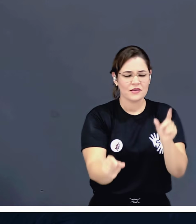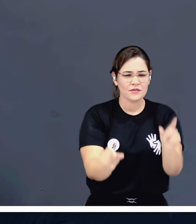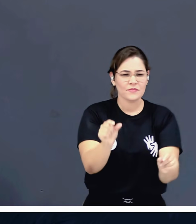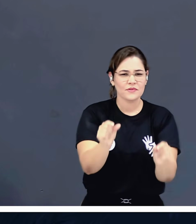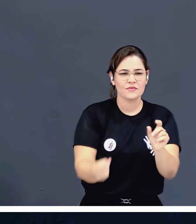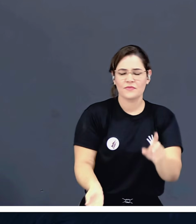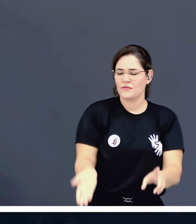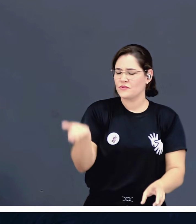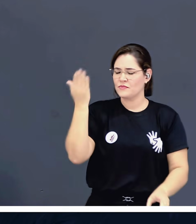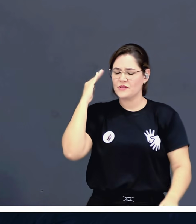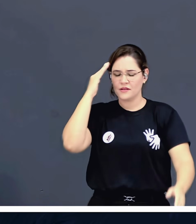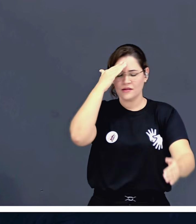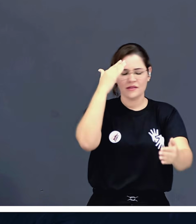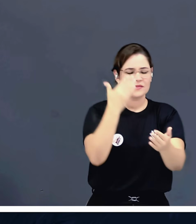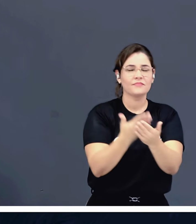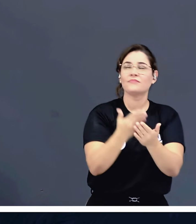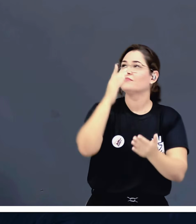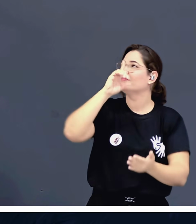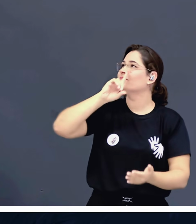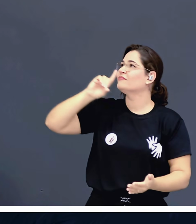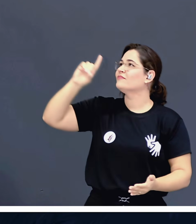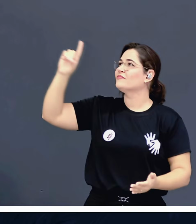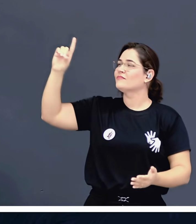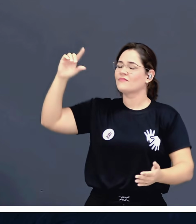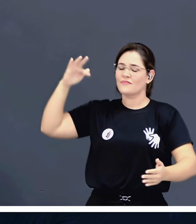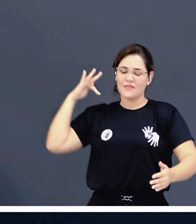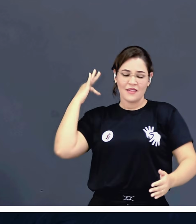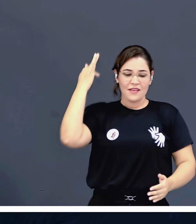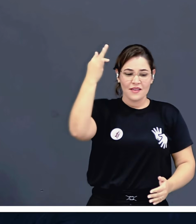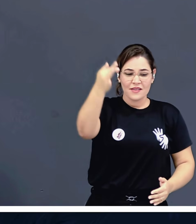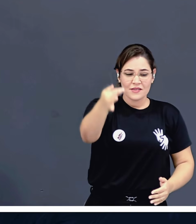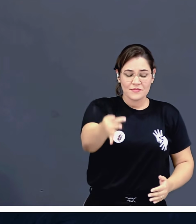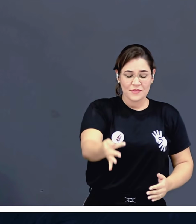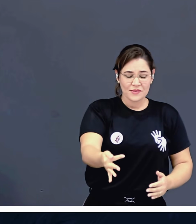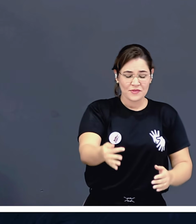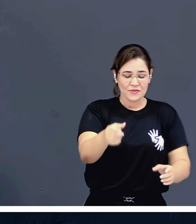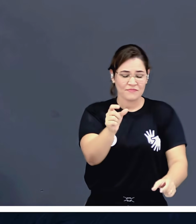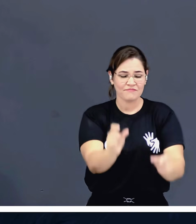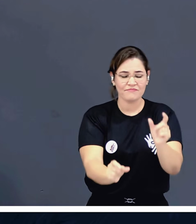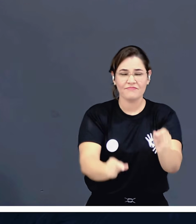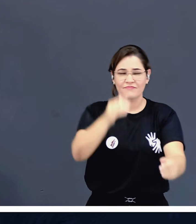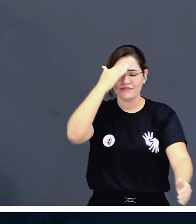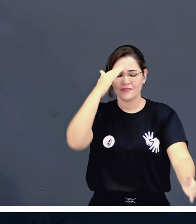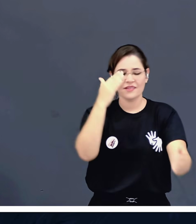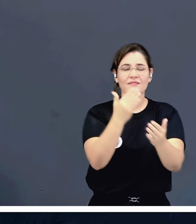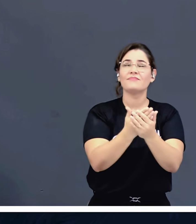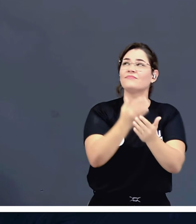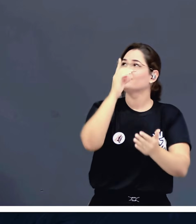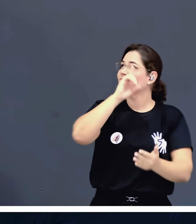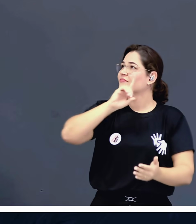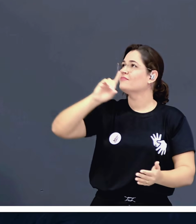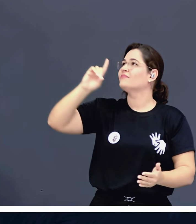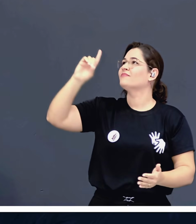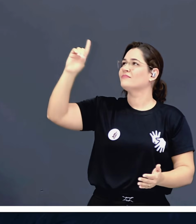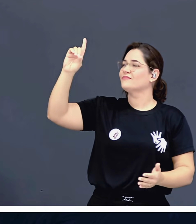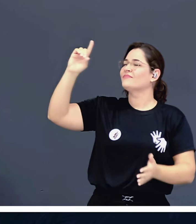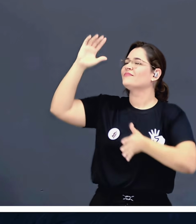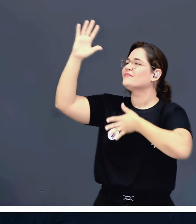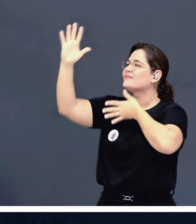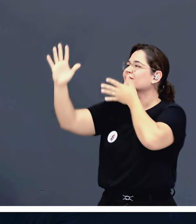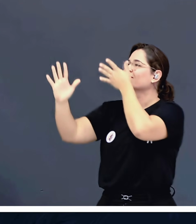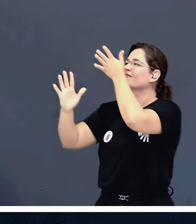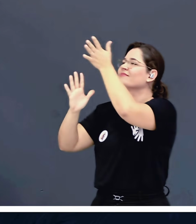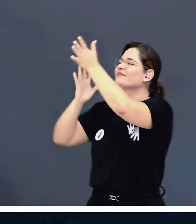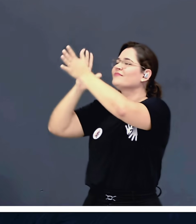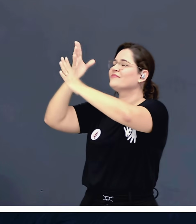Aqueles que se foram e o que hão de crer, cantando